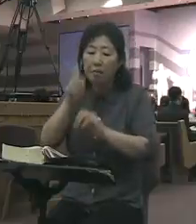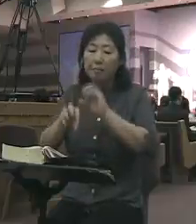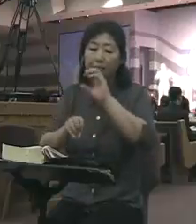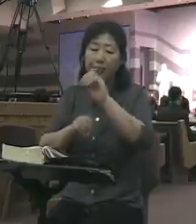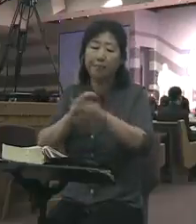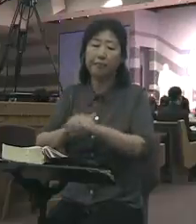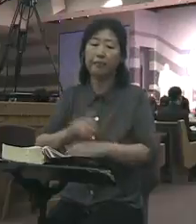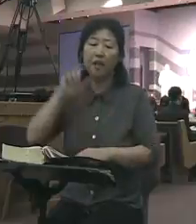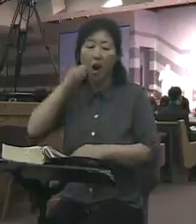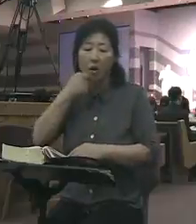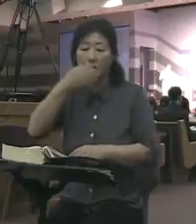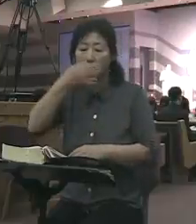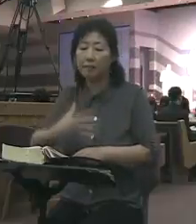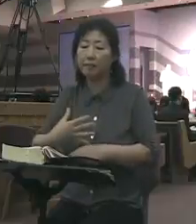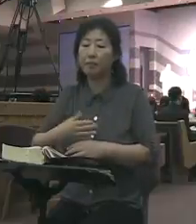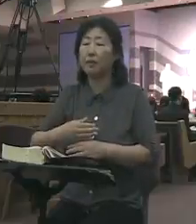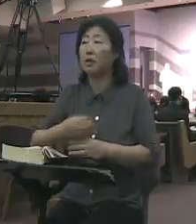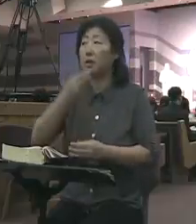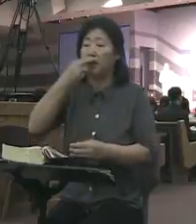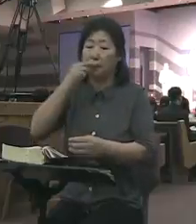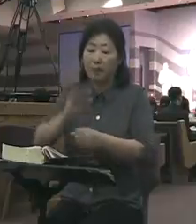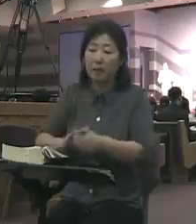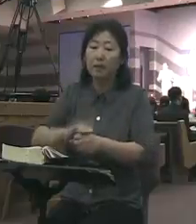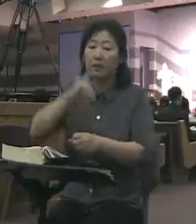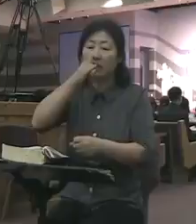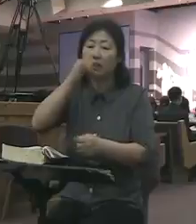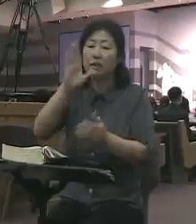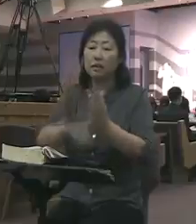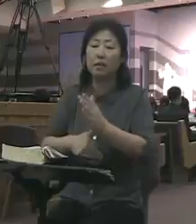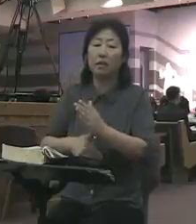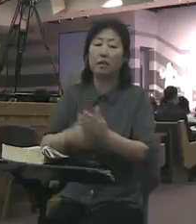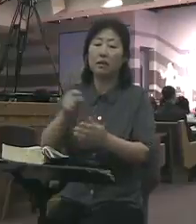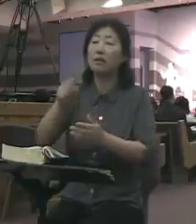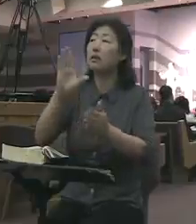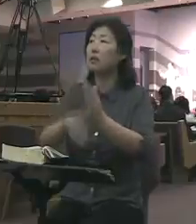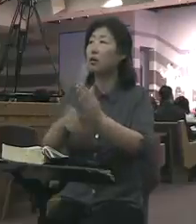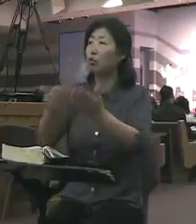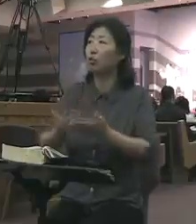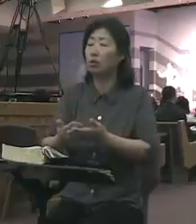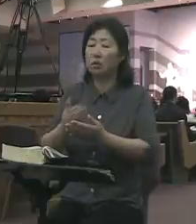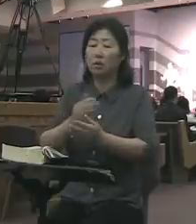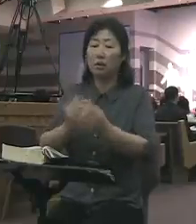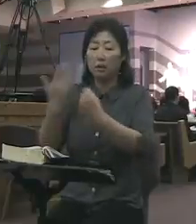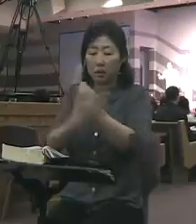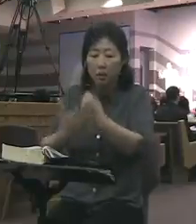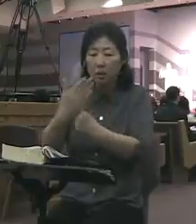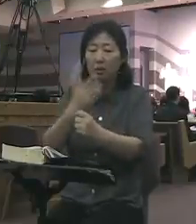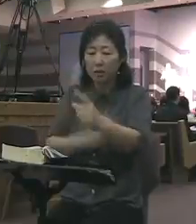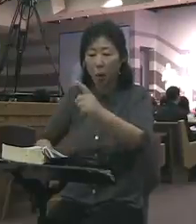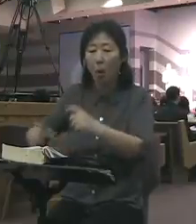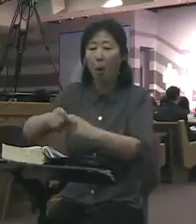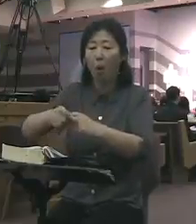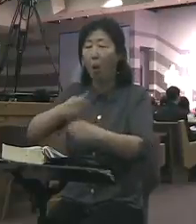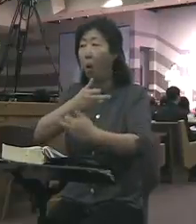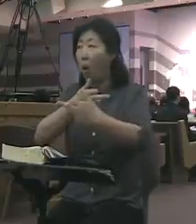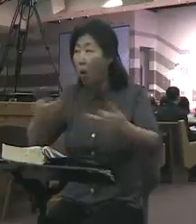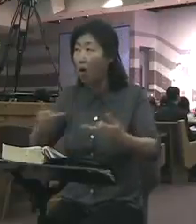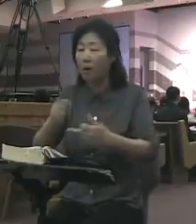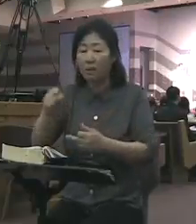어렵고 힘들고 숨이 막힐 때도 있지만 그때 주님이 주시는 은혜는 더 큽니다. 주님께서 그때 내려주시는 압도적인